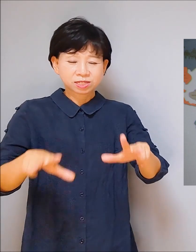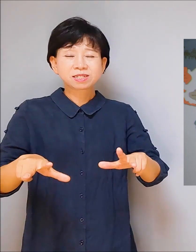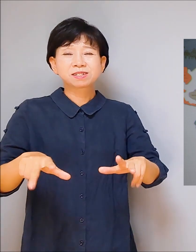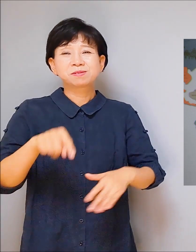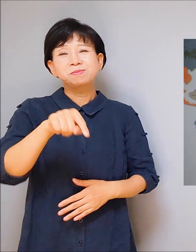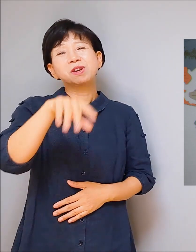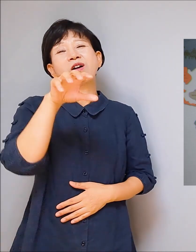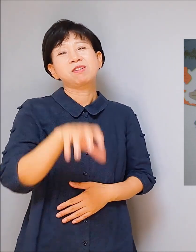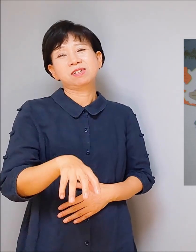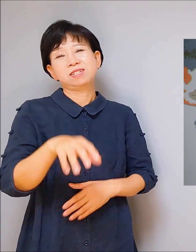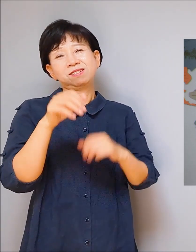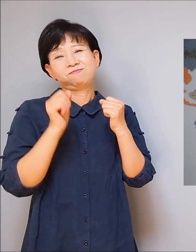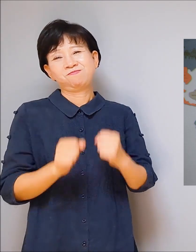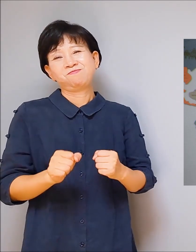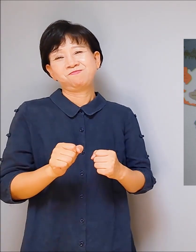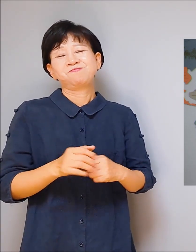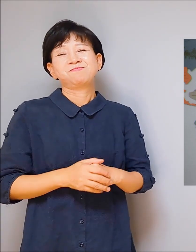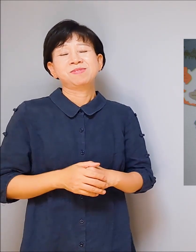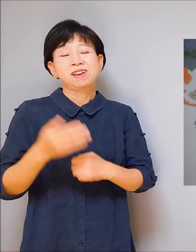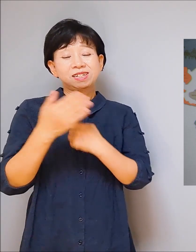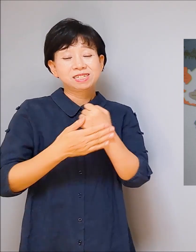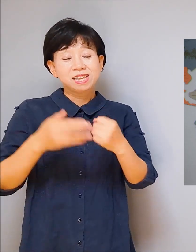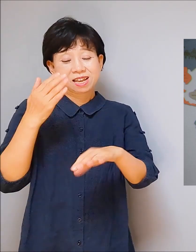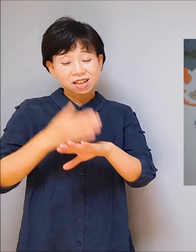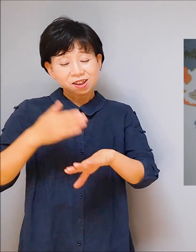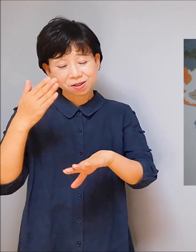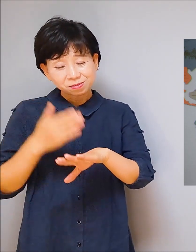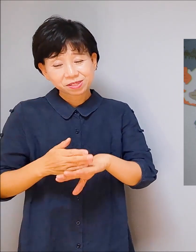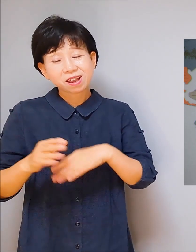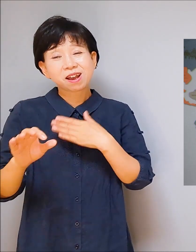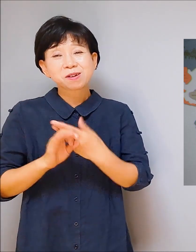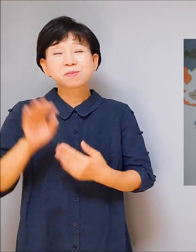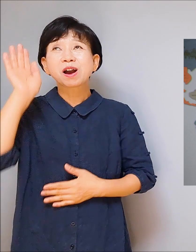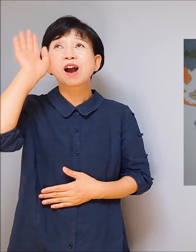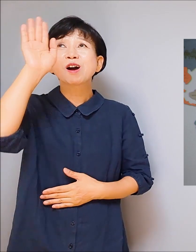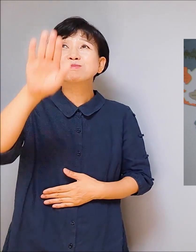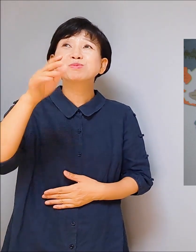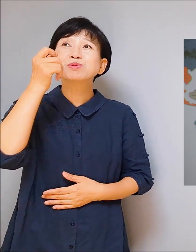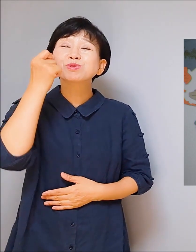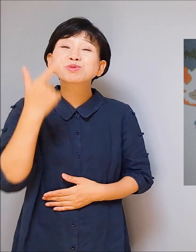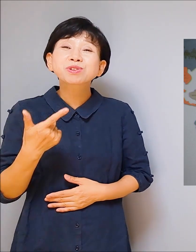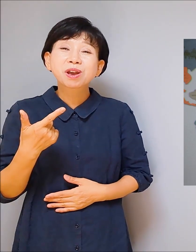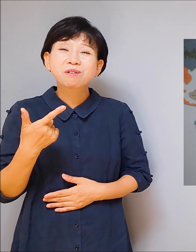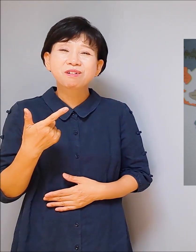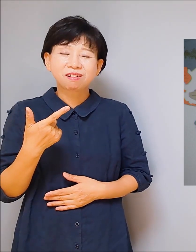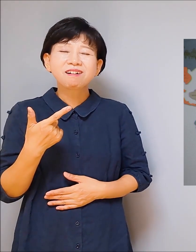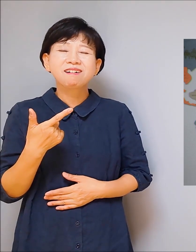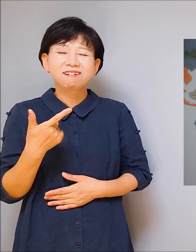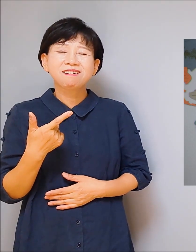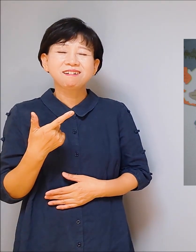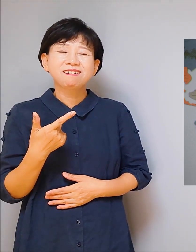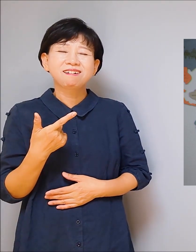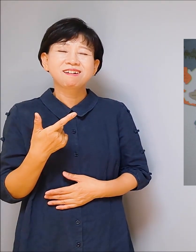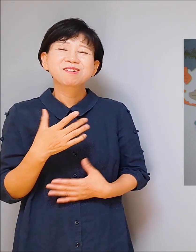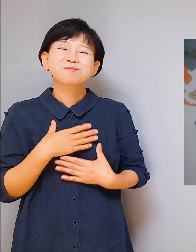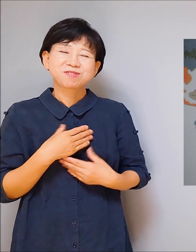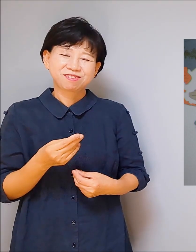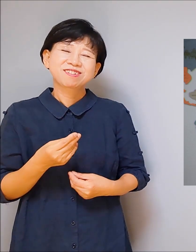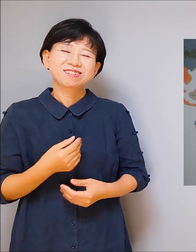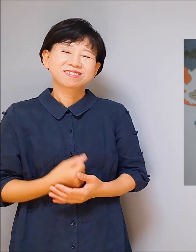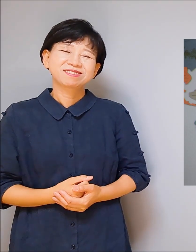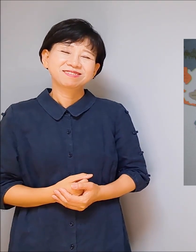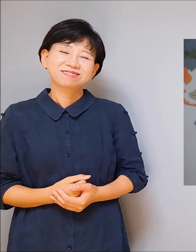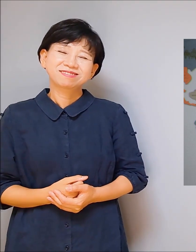여러분, 그 은혜를 생각하면요, 그 은혜에 감사하면요, 앞으로 남은 6개월도 괜찮습니다.